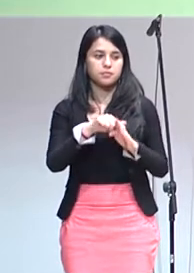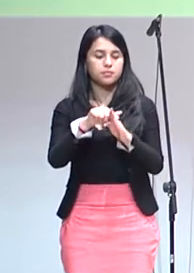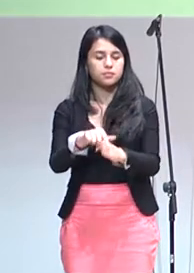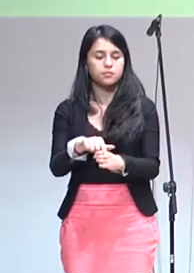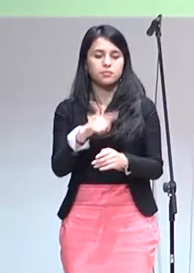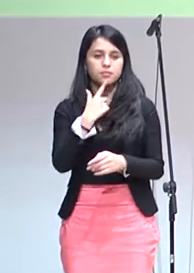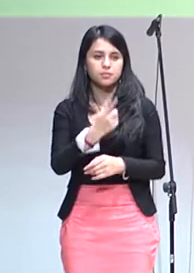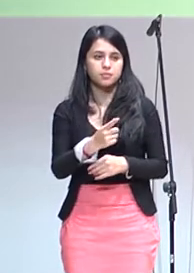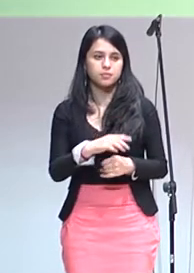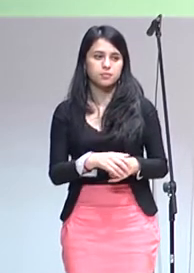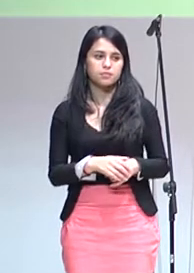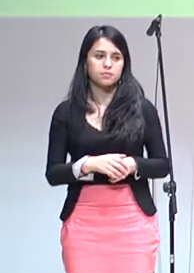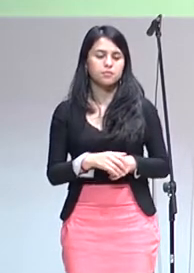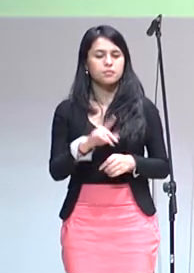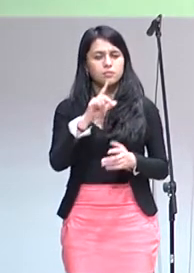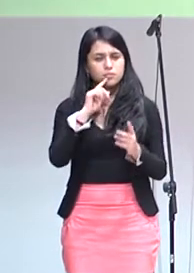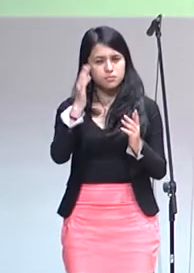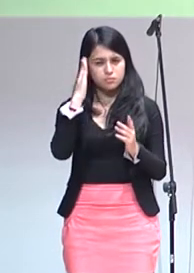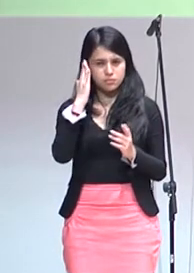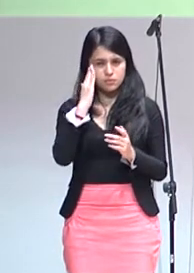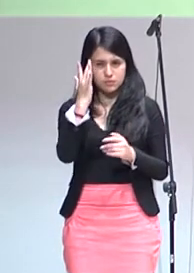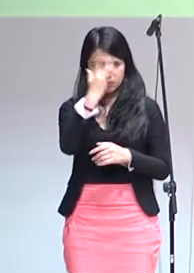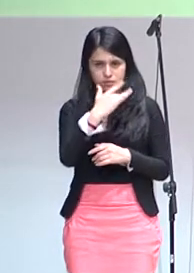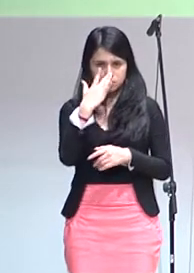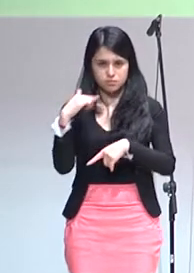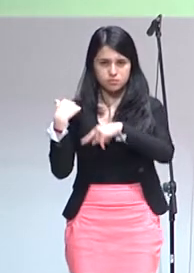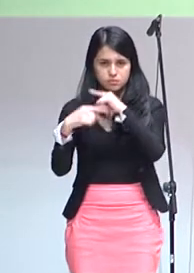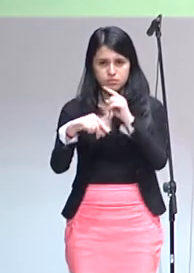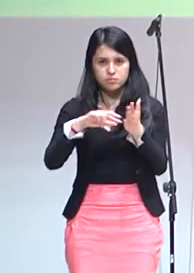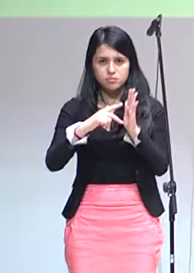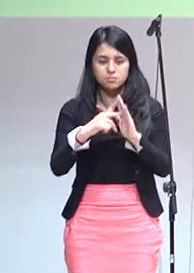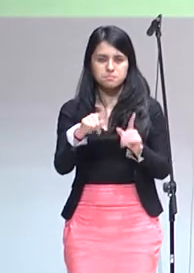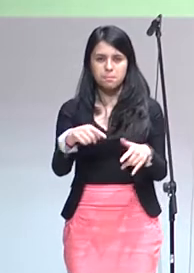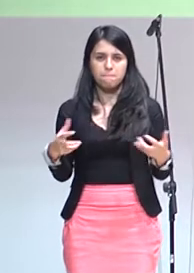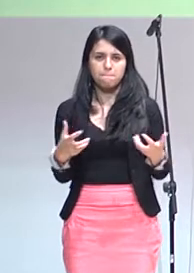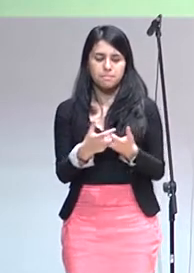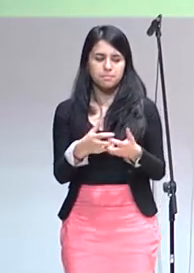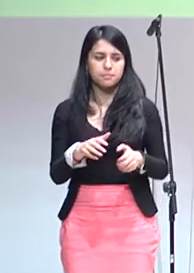algo, qué significa afrocolombiano? No sabía.